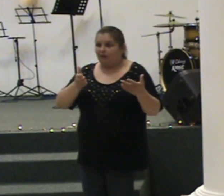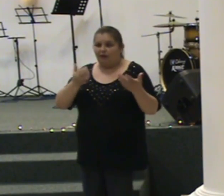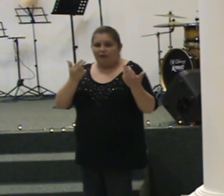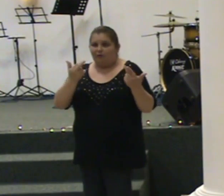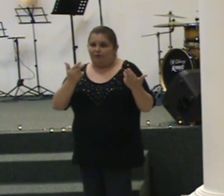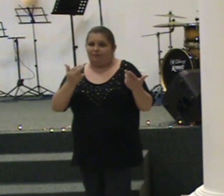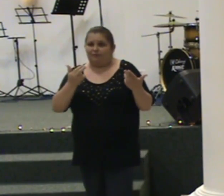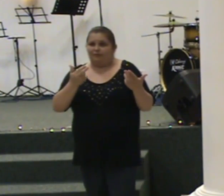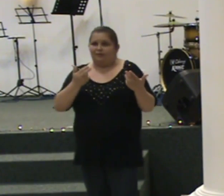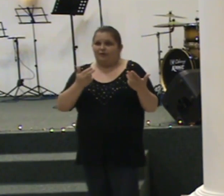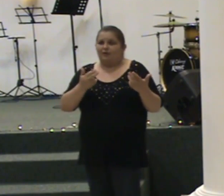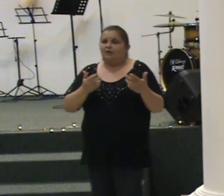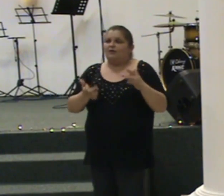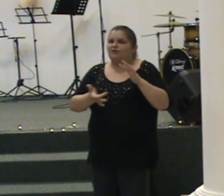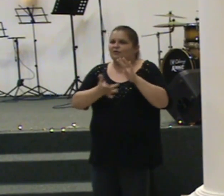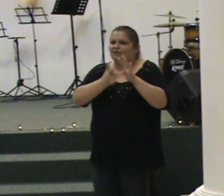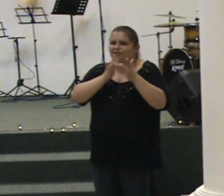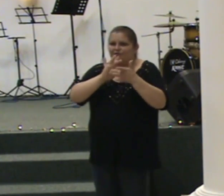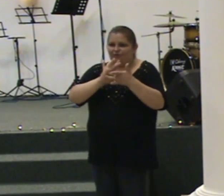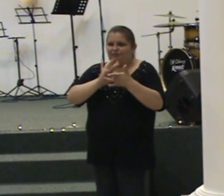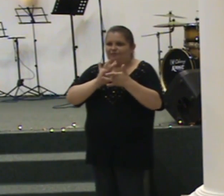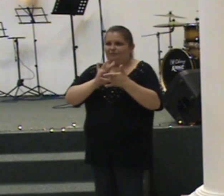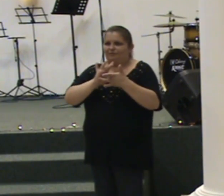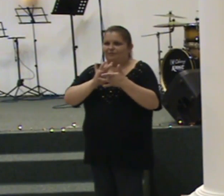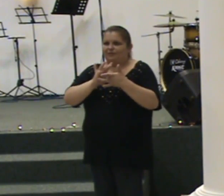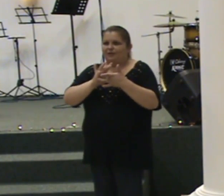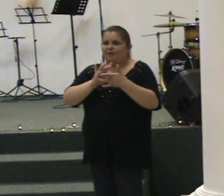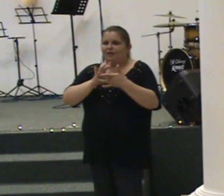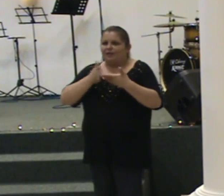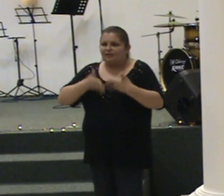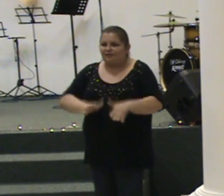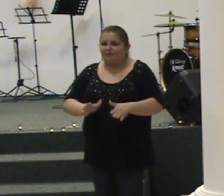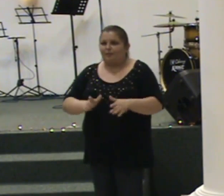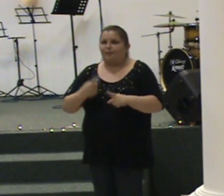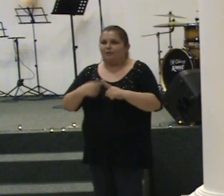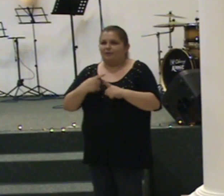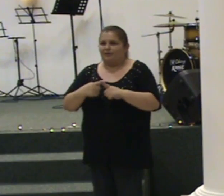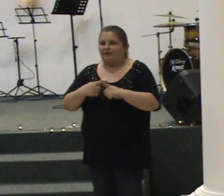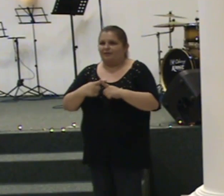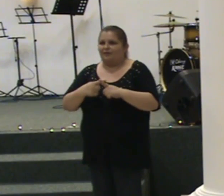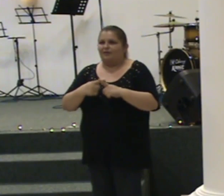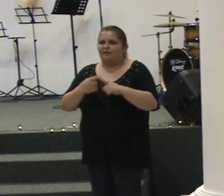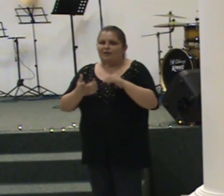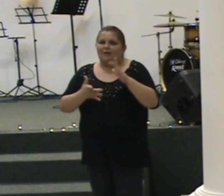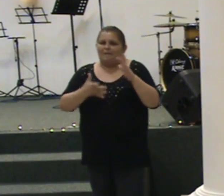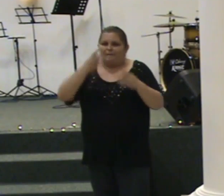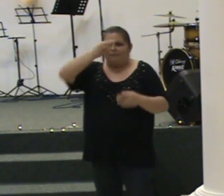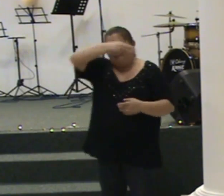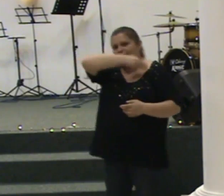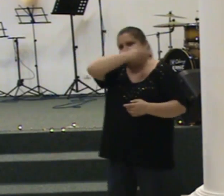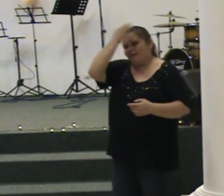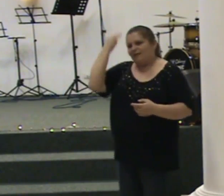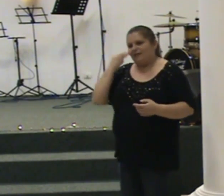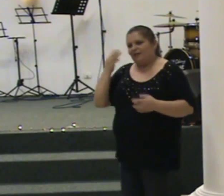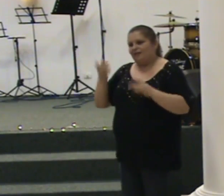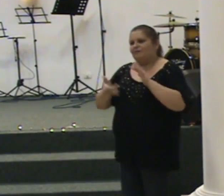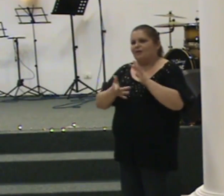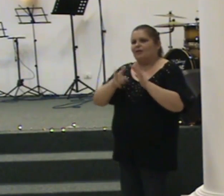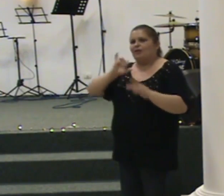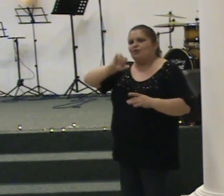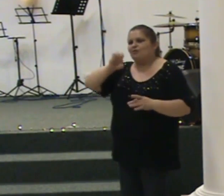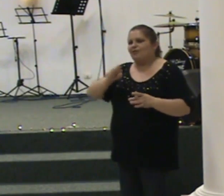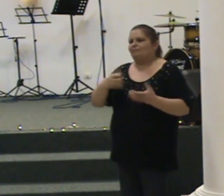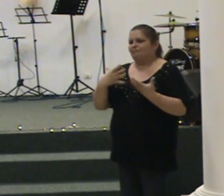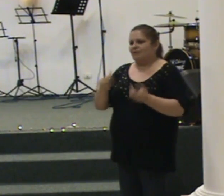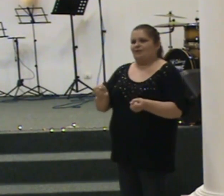situação tão inusitada que mudou a vida deles. Eu fico pensando, né, a situação